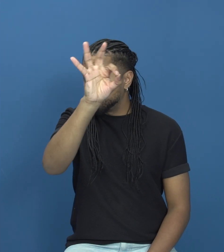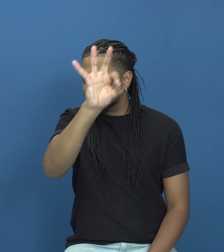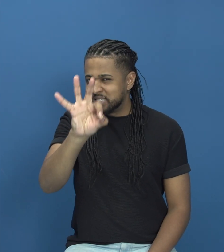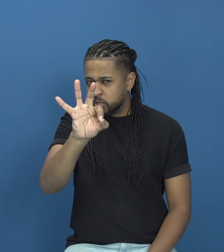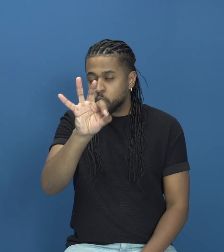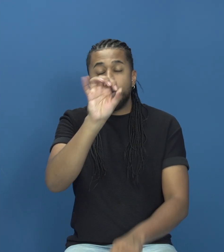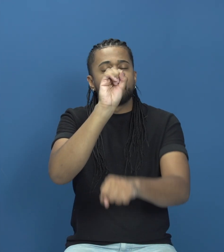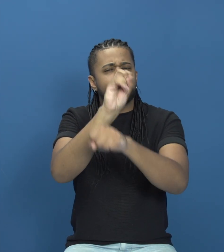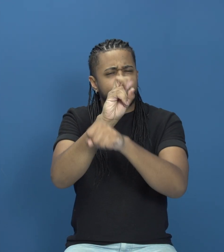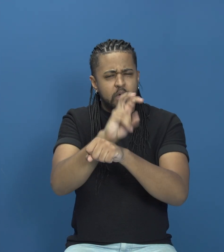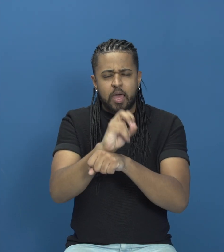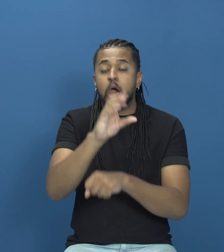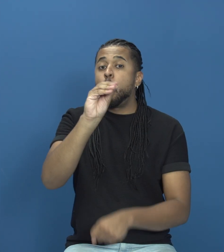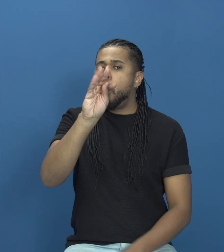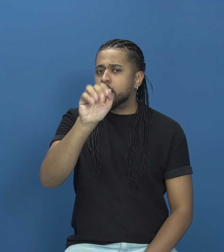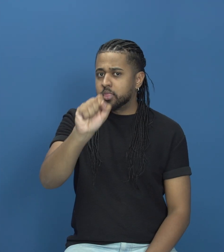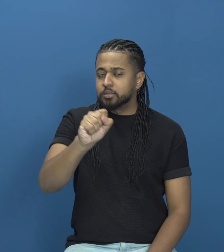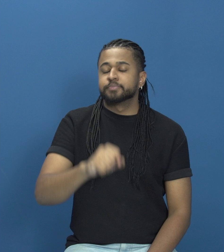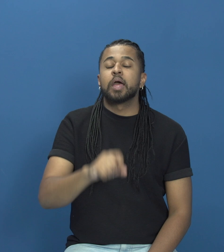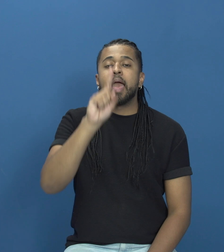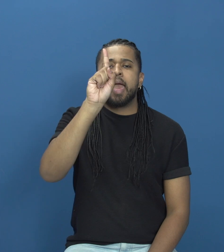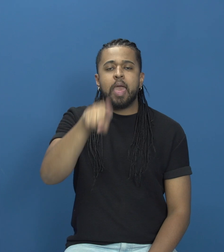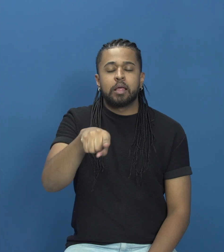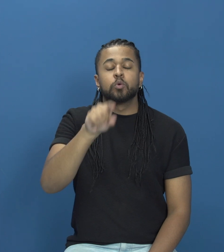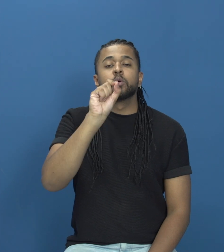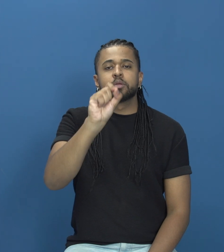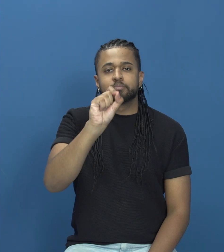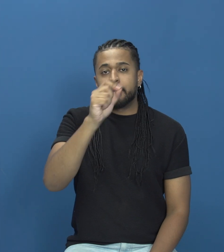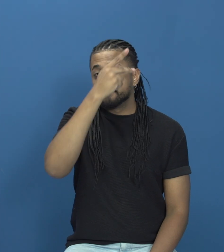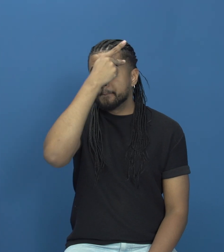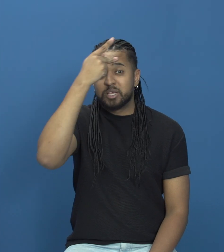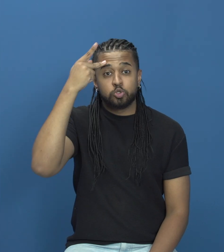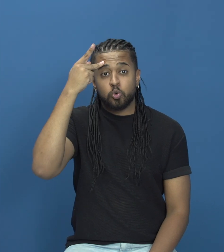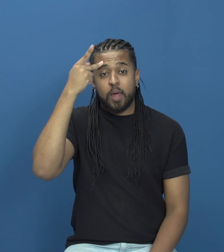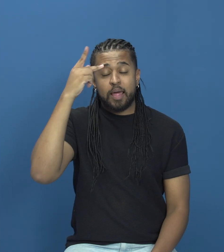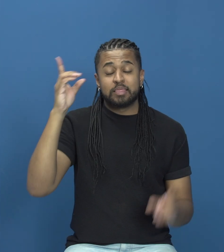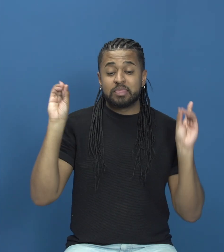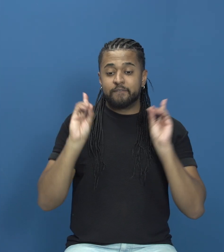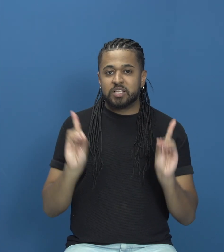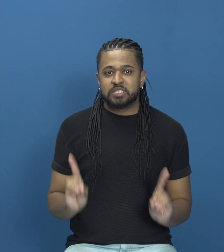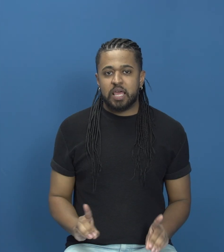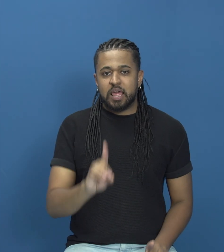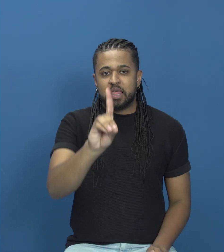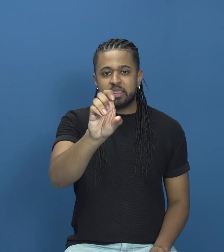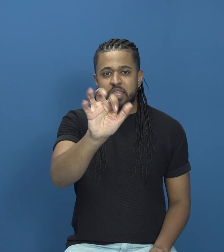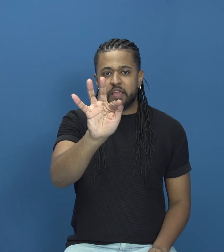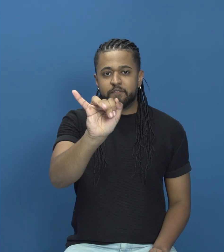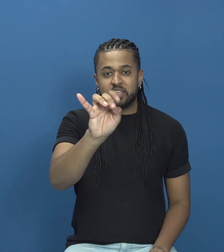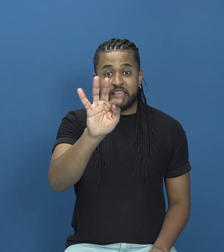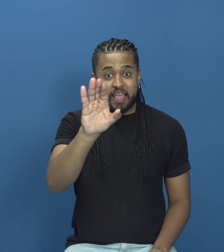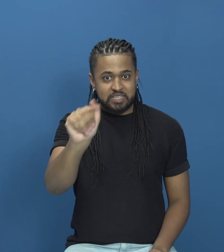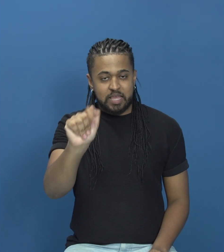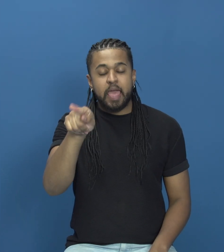7,92% das vagas para cotistas serão destinadas a pessoas com deficiências, que será reservada,